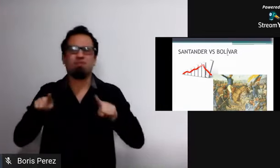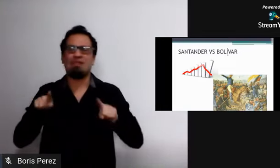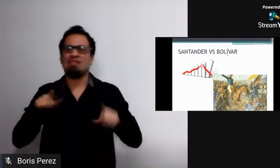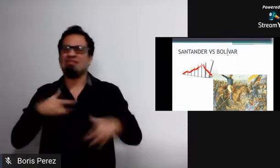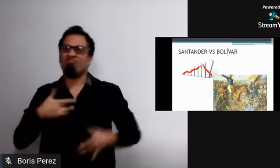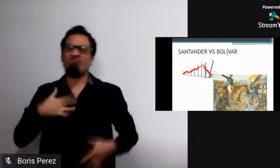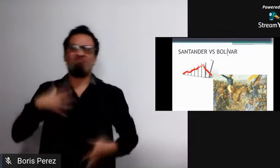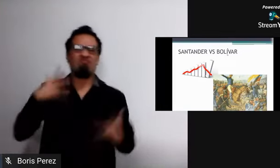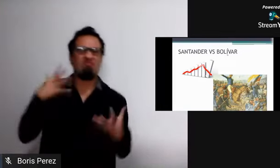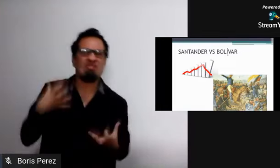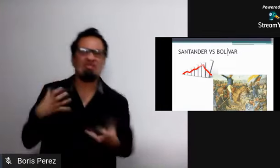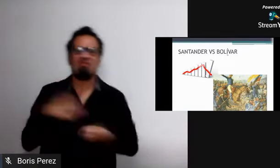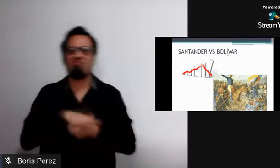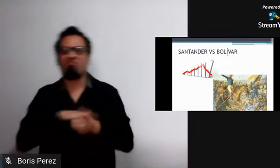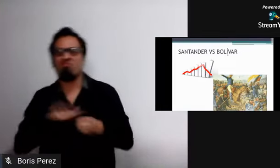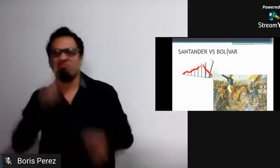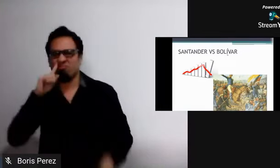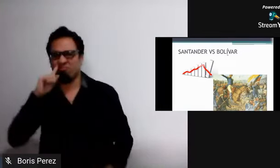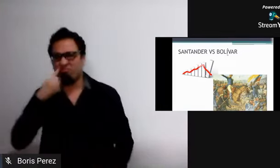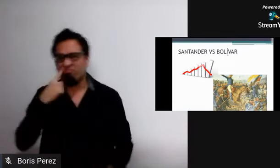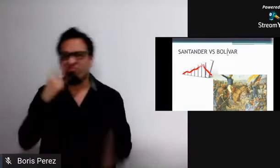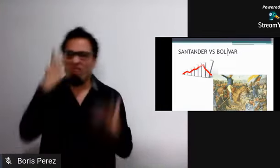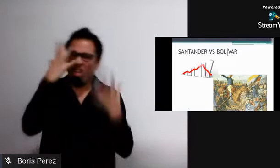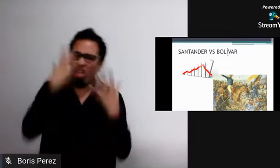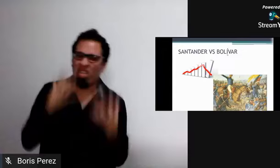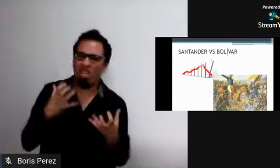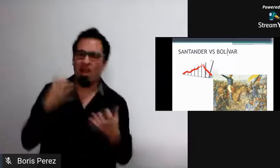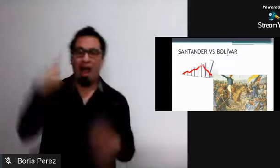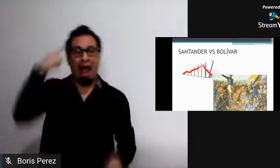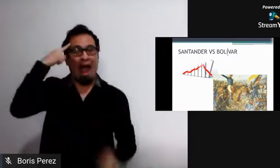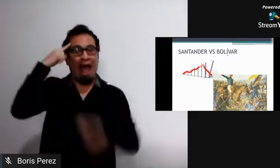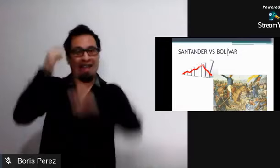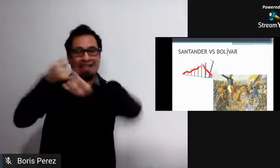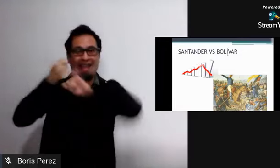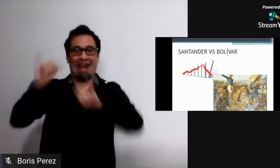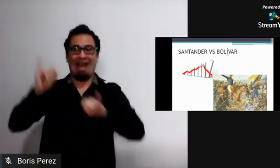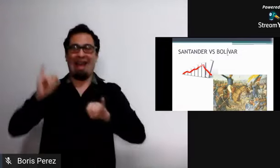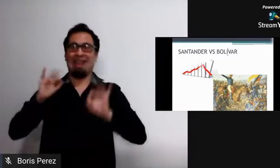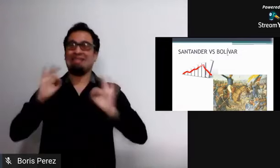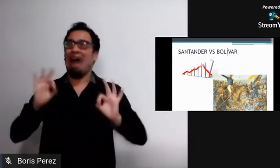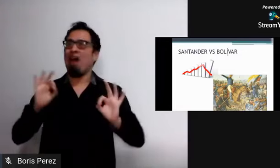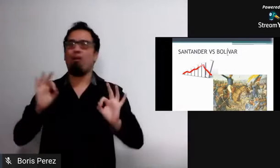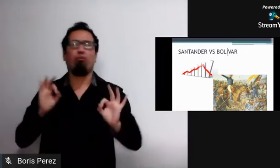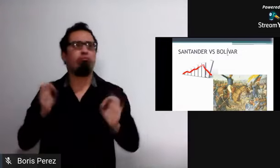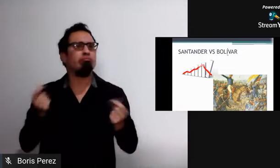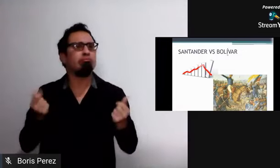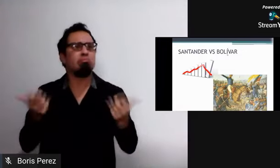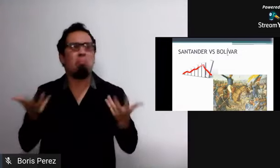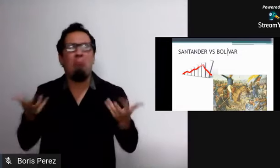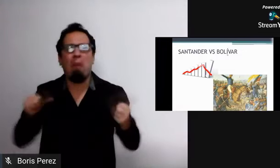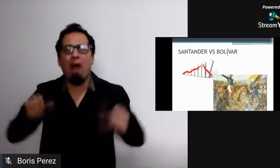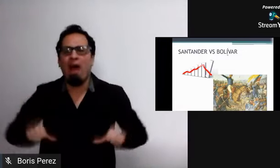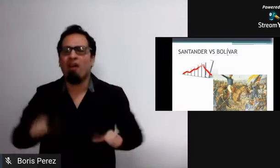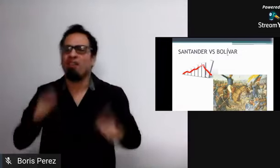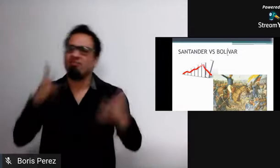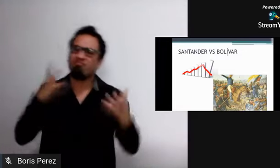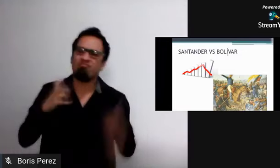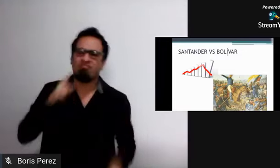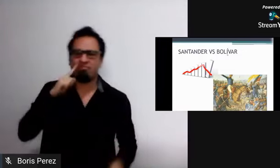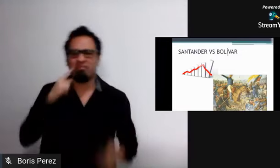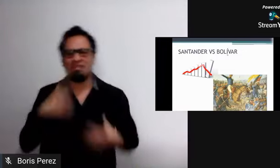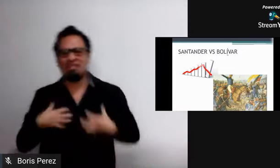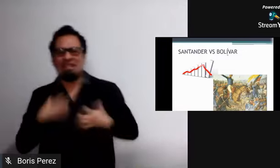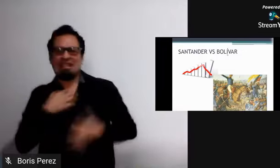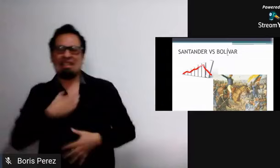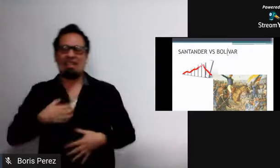que solventar todo lo que llevaba una guerra, estaban en Venezuela en ese momento. Eso generó también mucha incomodidad en